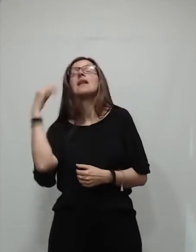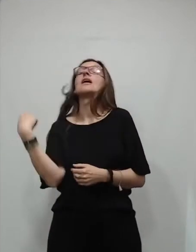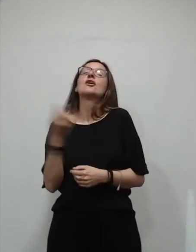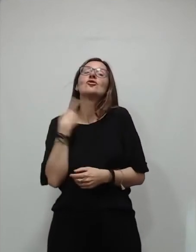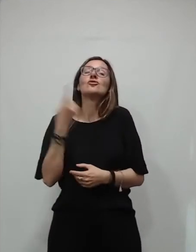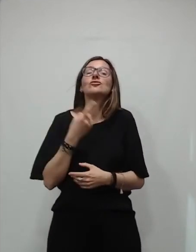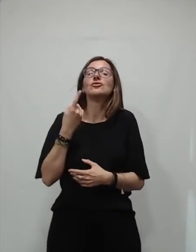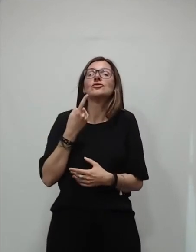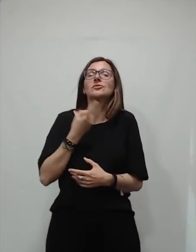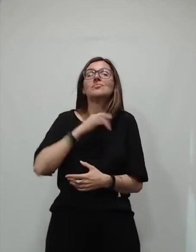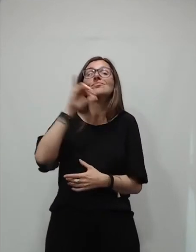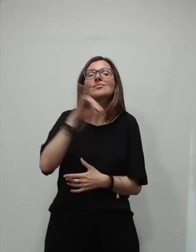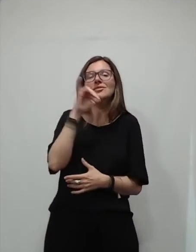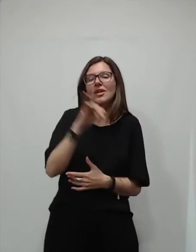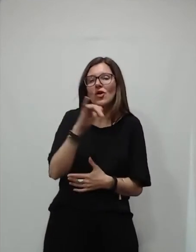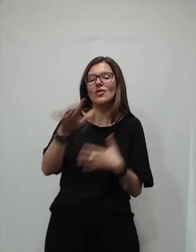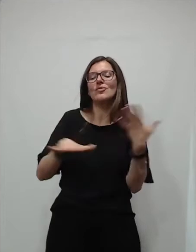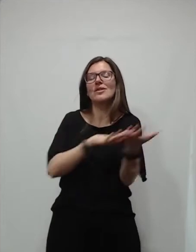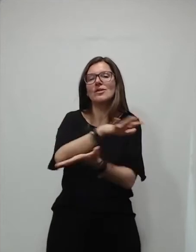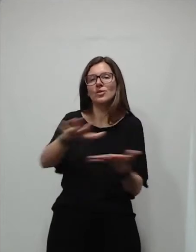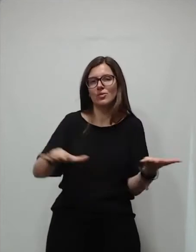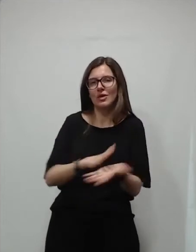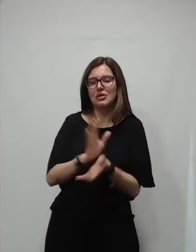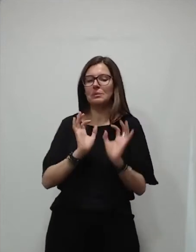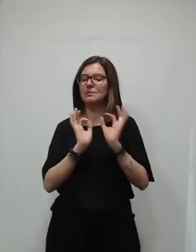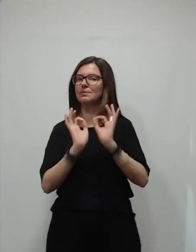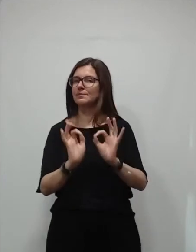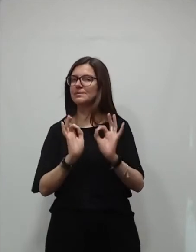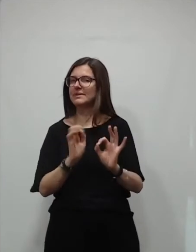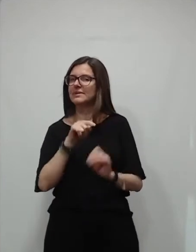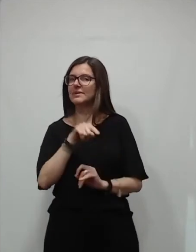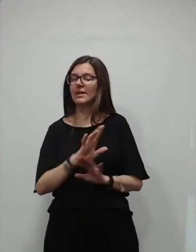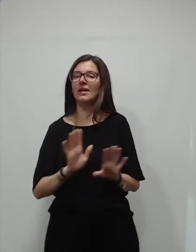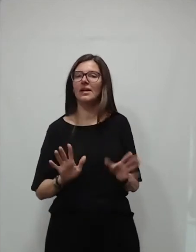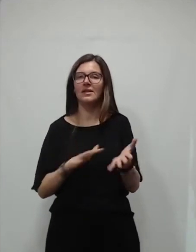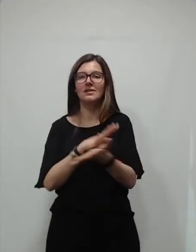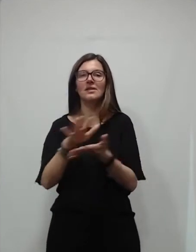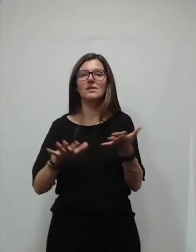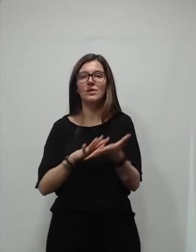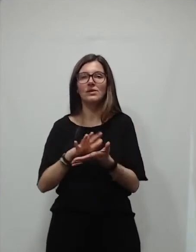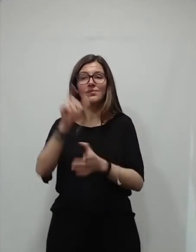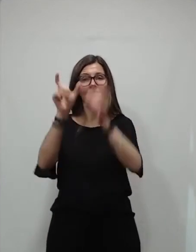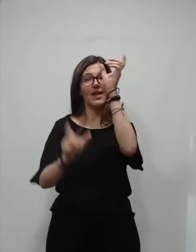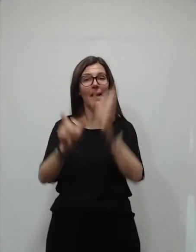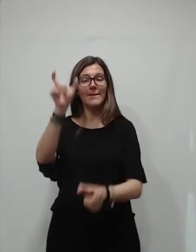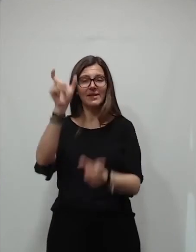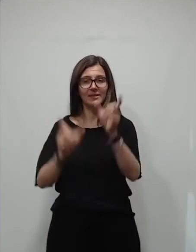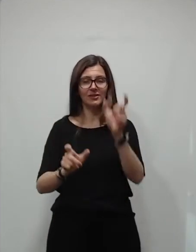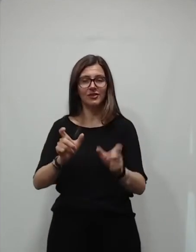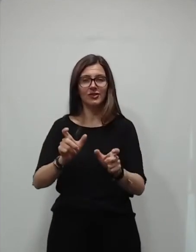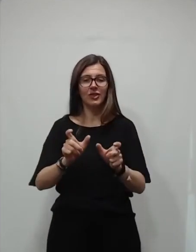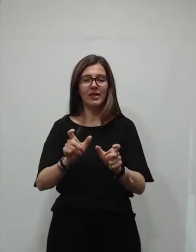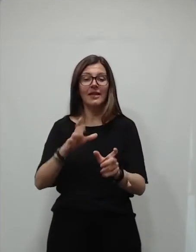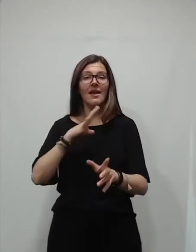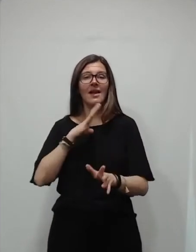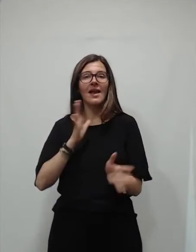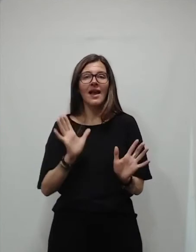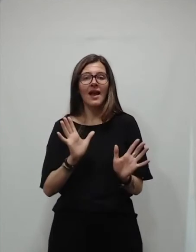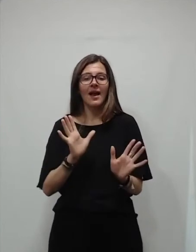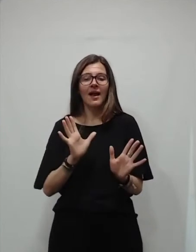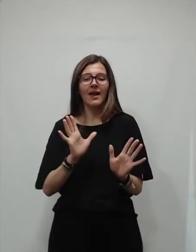sobre una situación muy particular, que es la de las personas que se encuentran hoy en